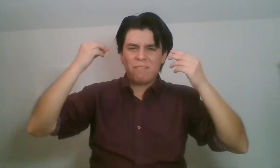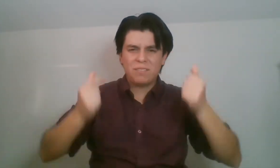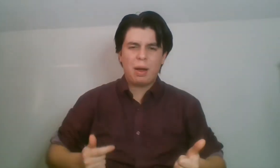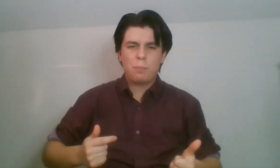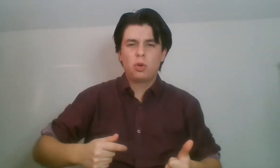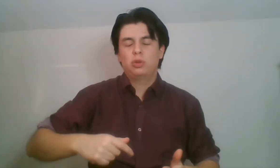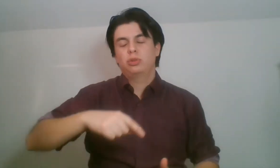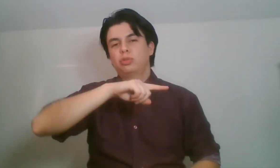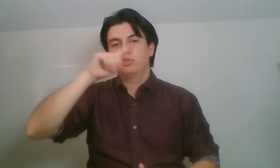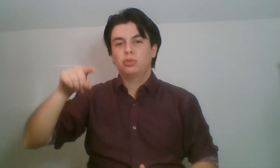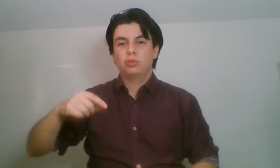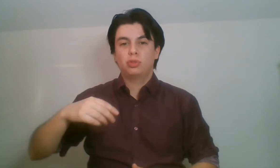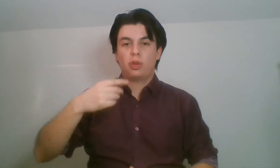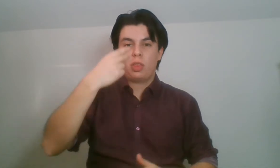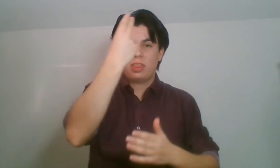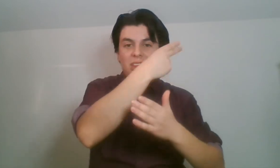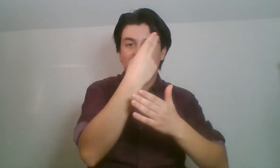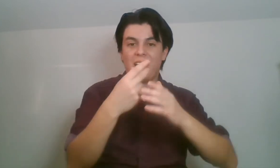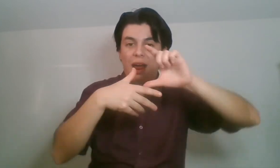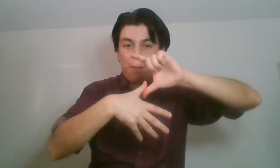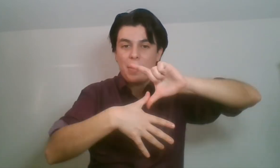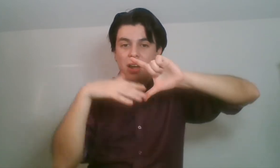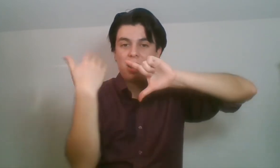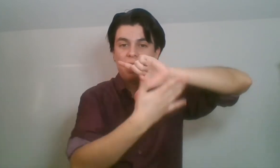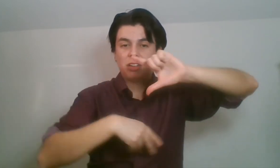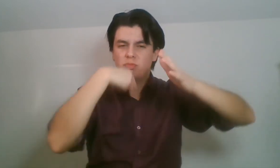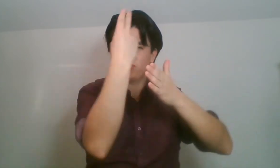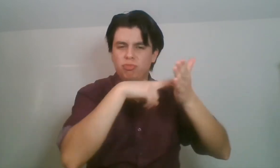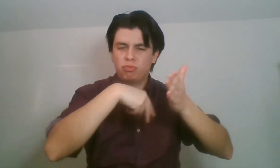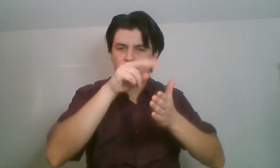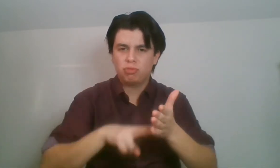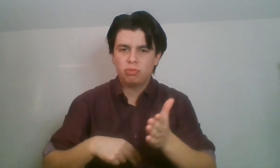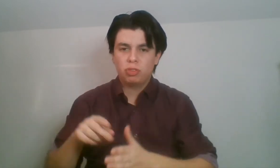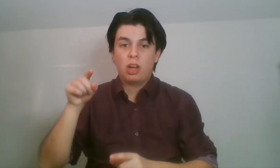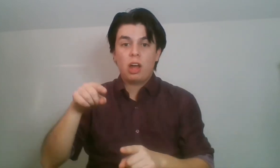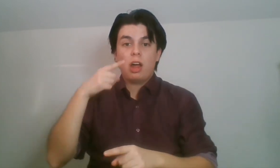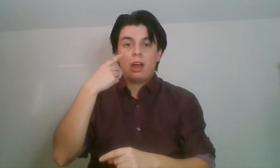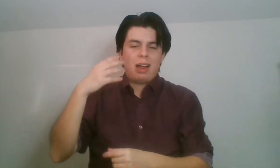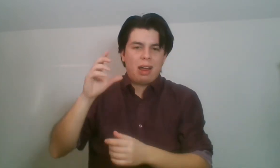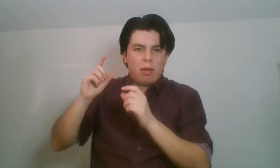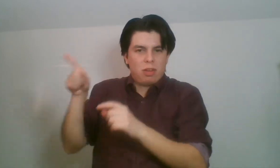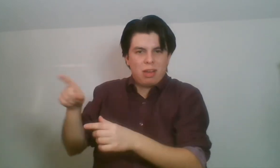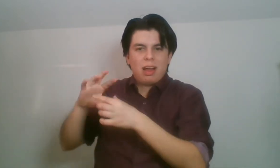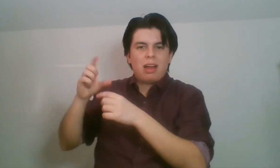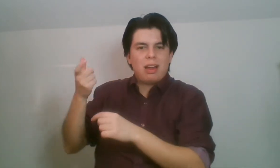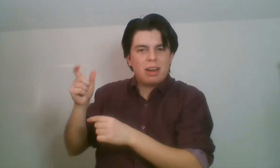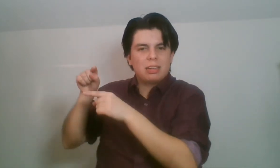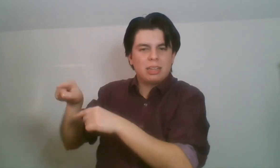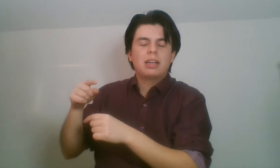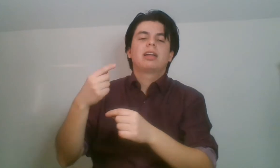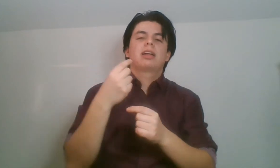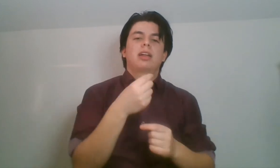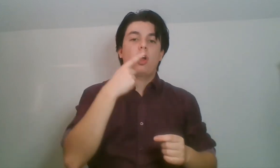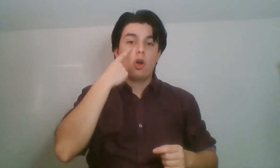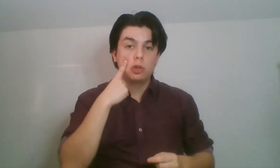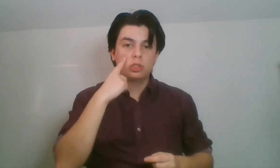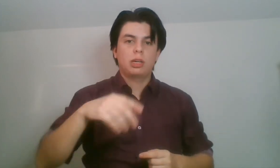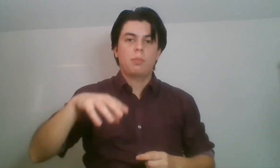genio que no tuvo profesores ni conoció Europa, que gracias a él conocemos por sus retratos a todos los libertadores,